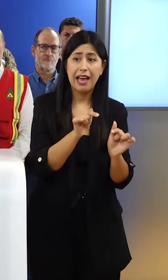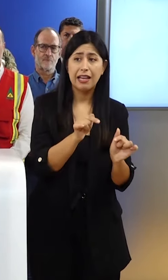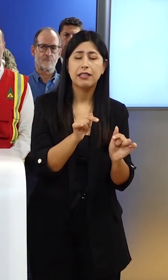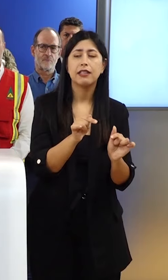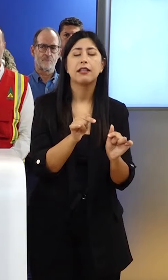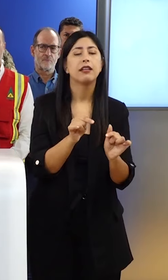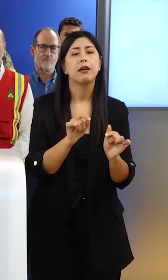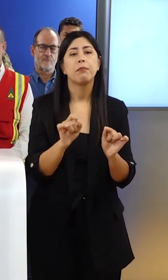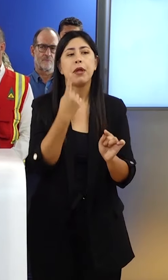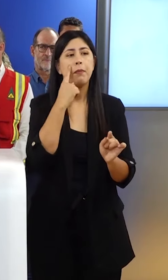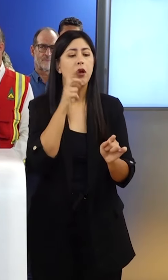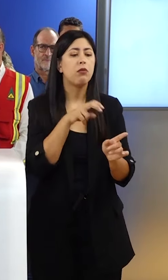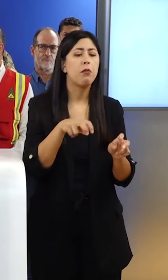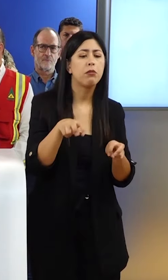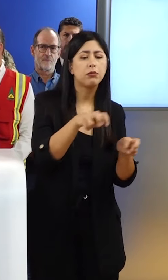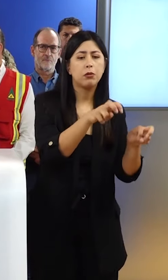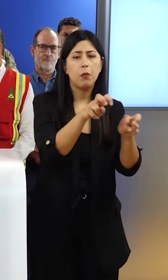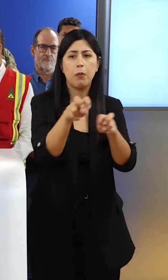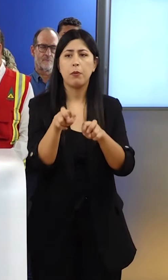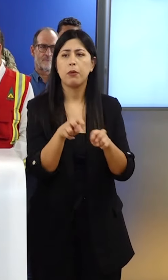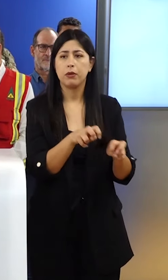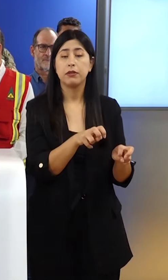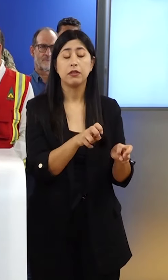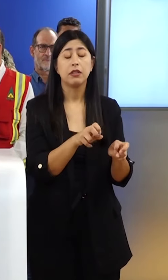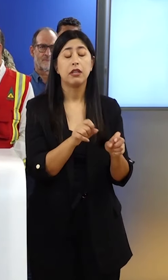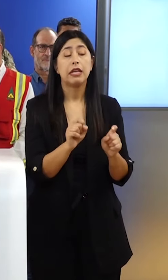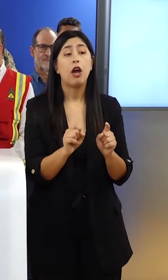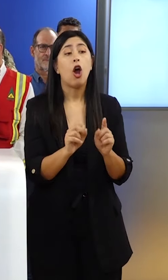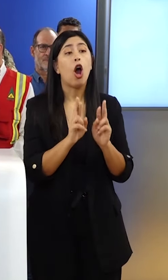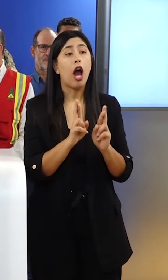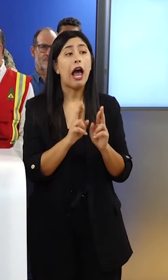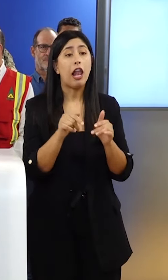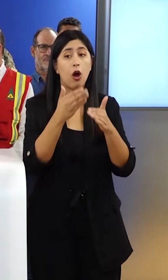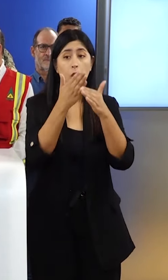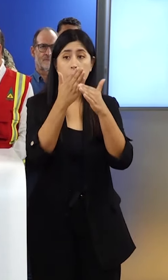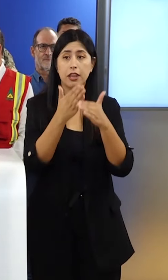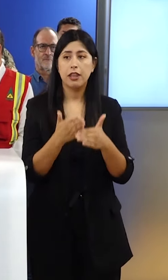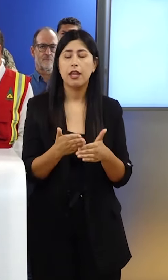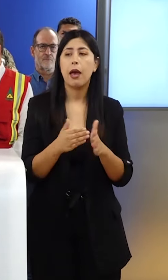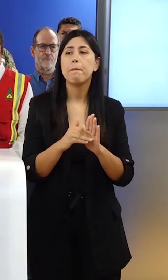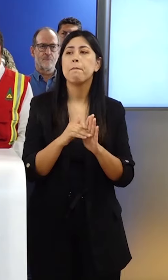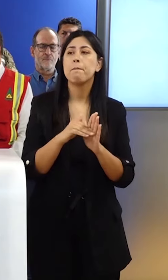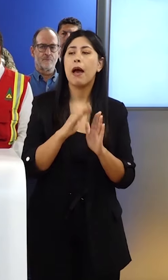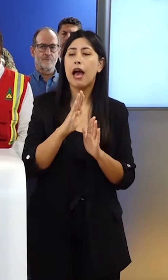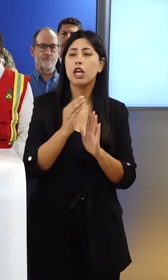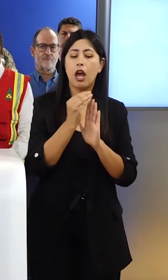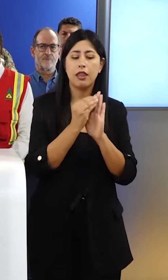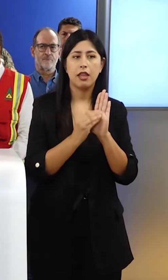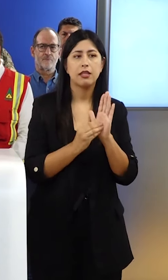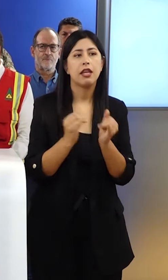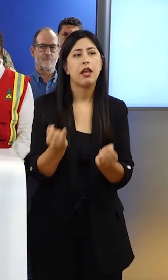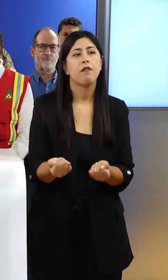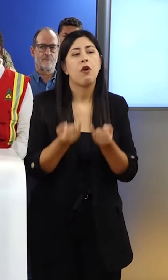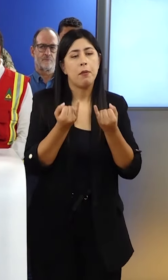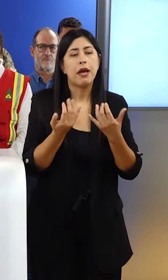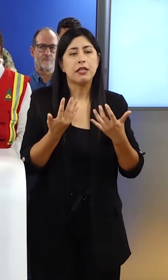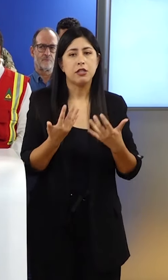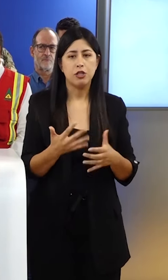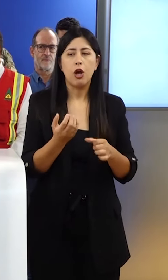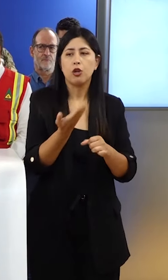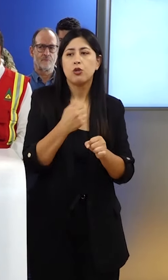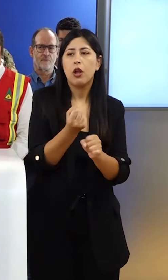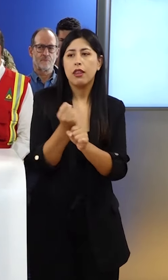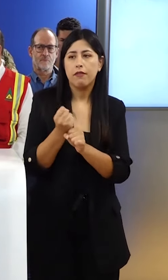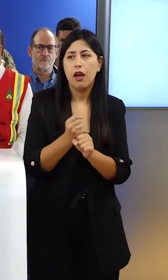a estar realizando los recorridos y la la prioridad es que ojalá en el día de hoy la mayoría de esos antecedentes estén levantados estamos